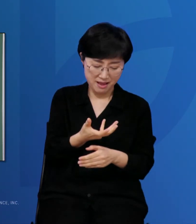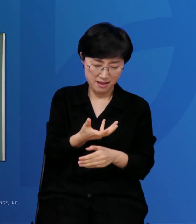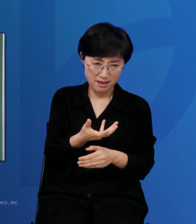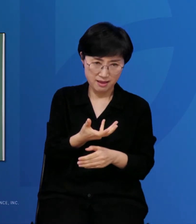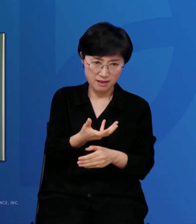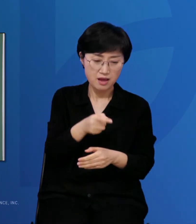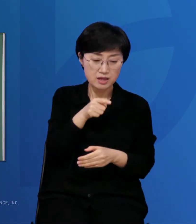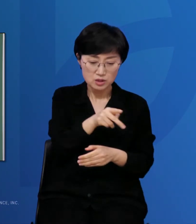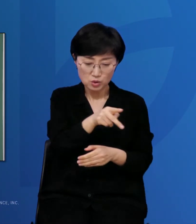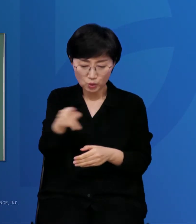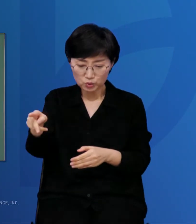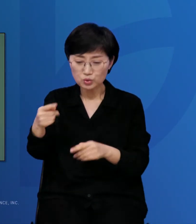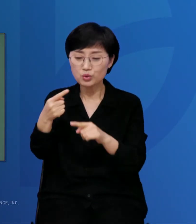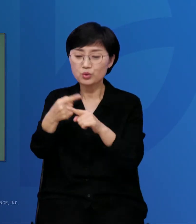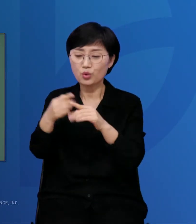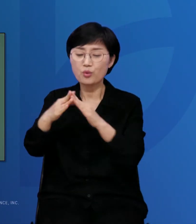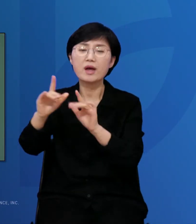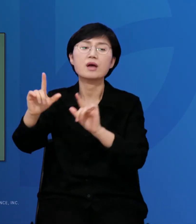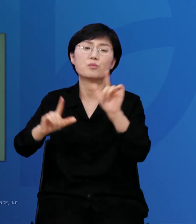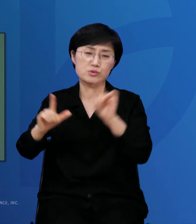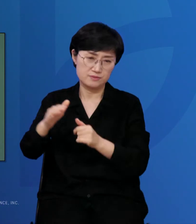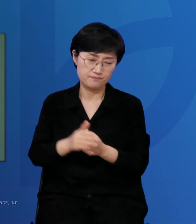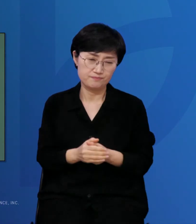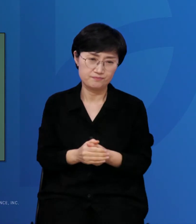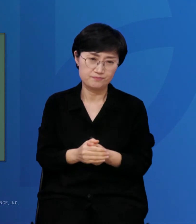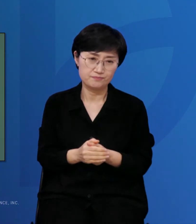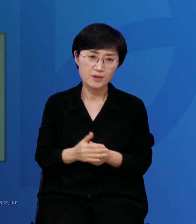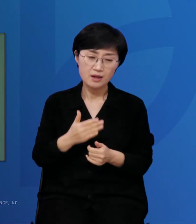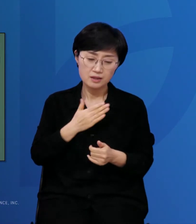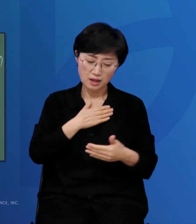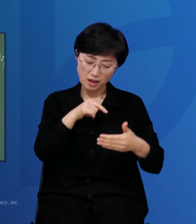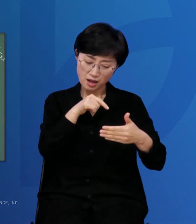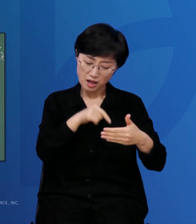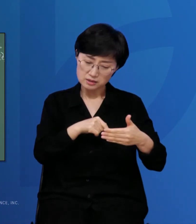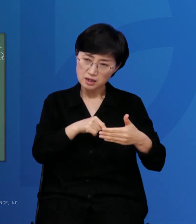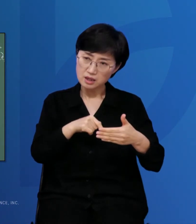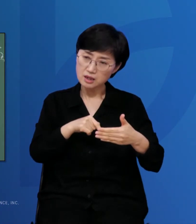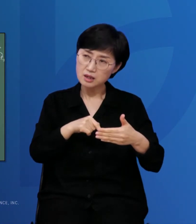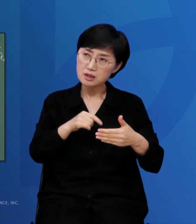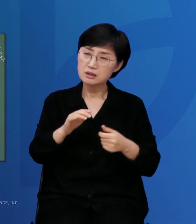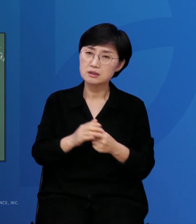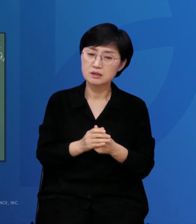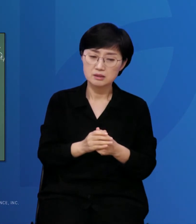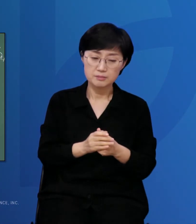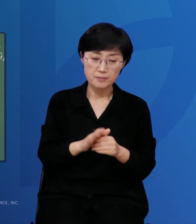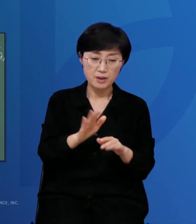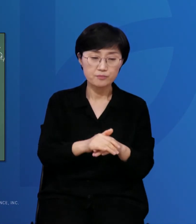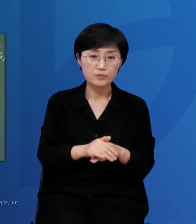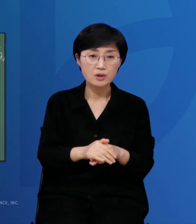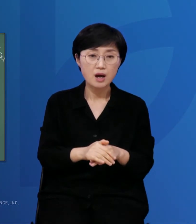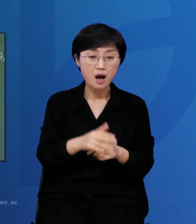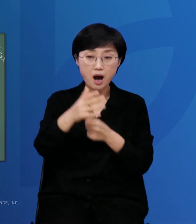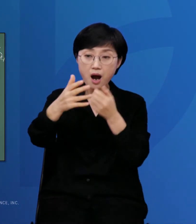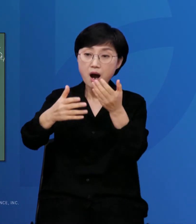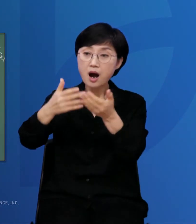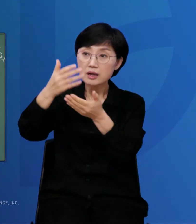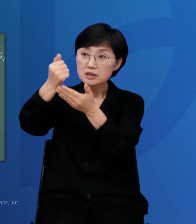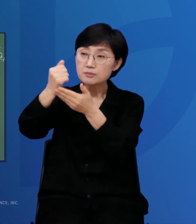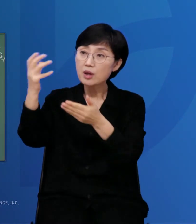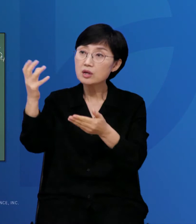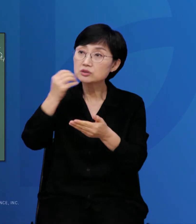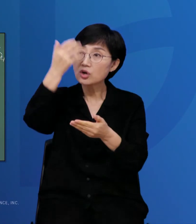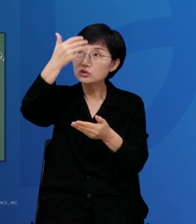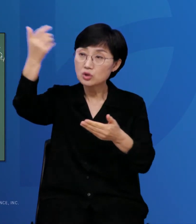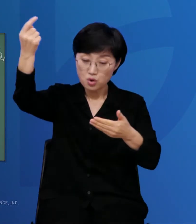终于在各位的现场宝座的祝福领到了。 이게 교회입니다. 这个是教会。 내 안에 너희가 하나님의 성전인 것과 하나님의 성령이 너희 안에 간 줄 알지